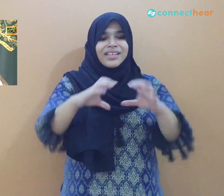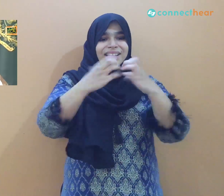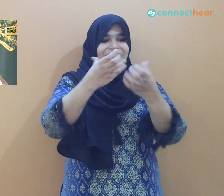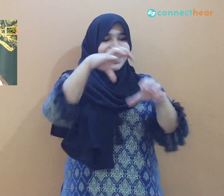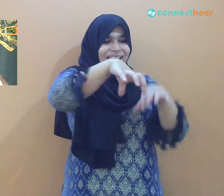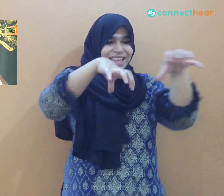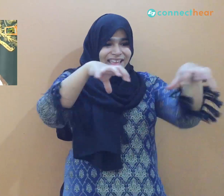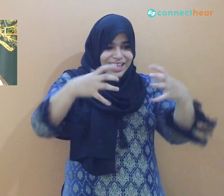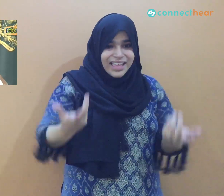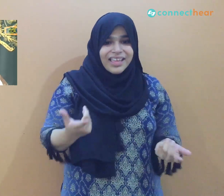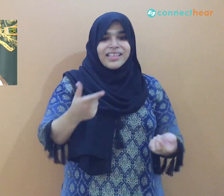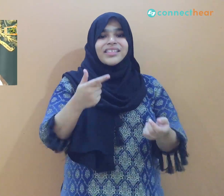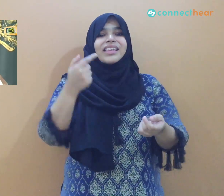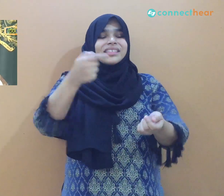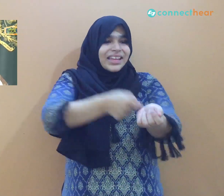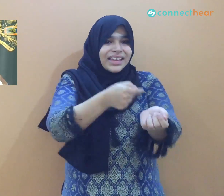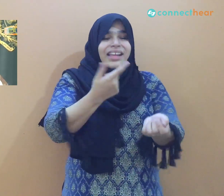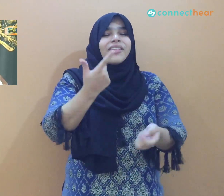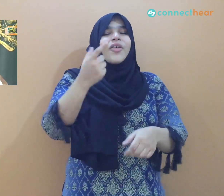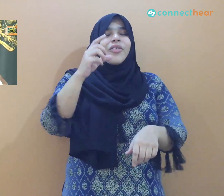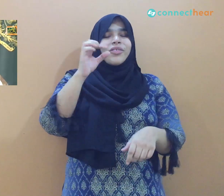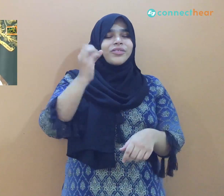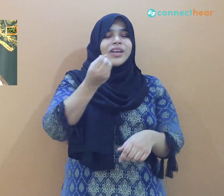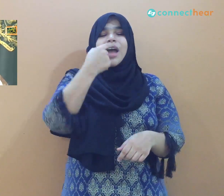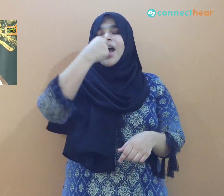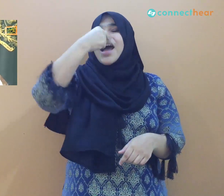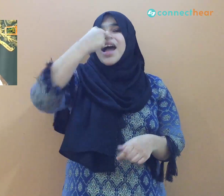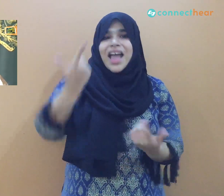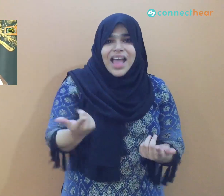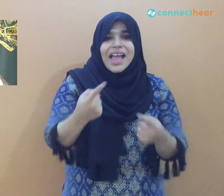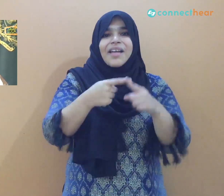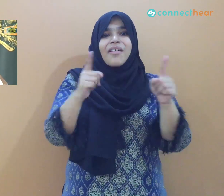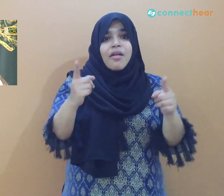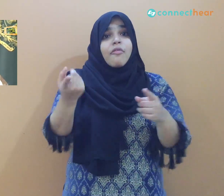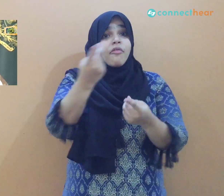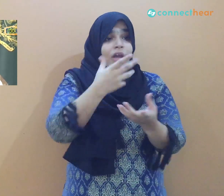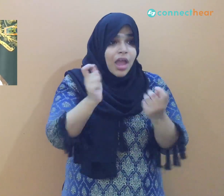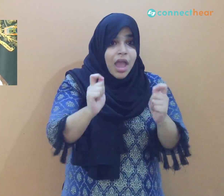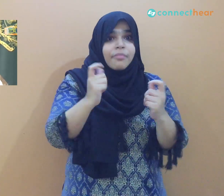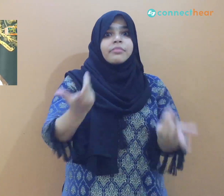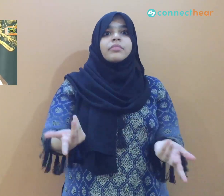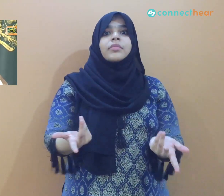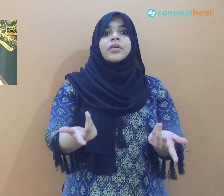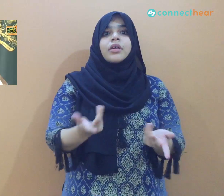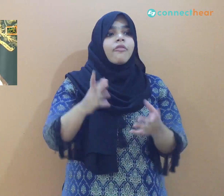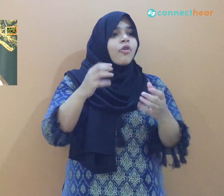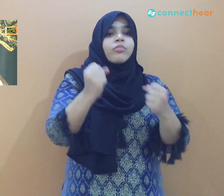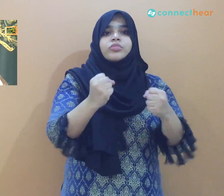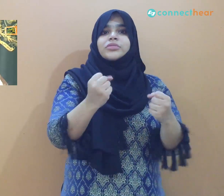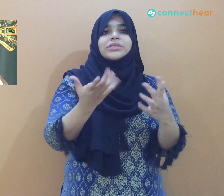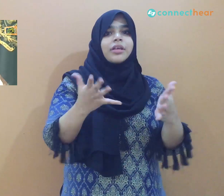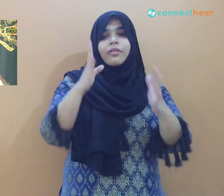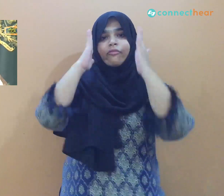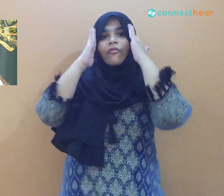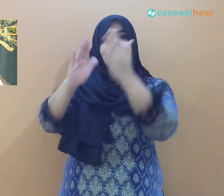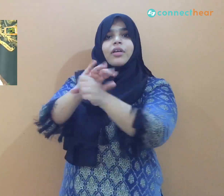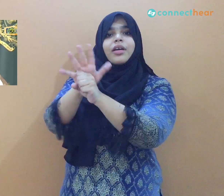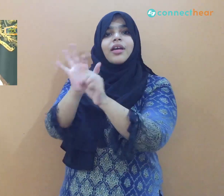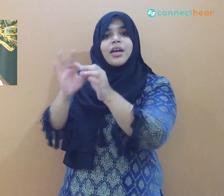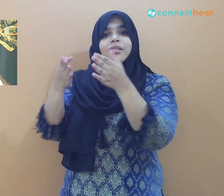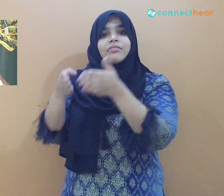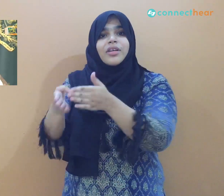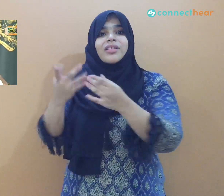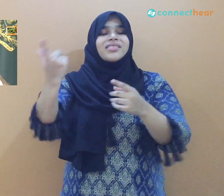ہیں, جو بچوں کو ٹیکے لگاتے ہیں, وہ 50% کم ہو گئی ہیں. ہمارے پاس پولیو, ایک پاکستان 2 ملکوں میں ہے دنیا میں